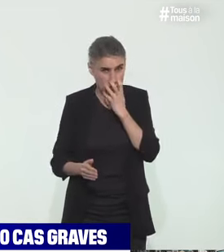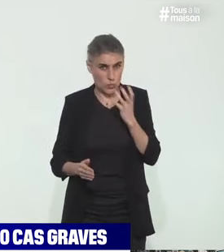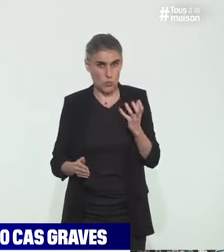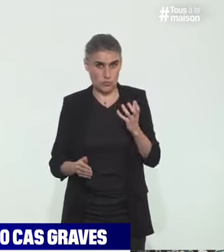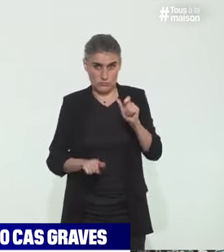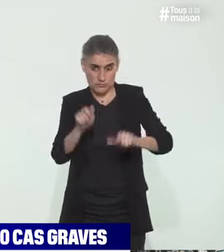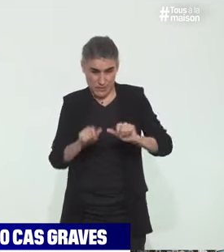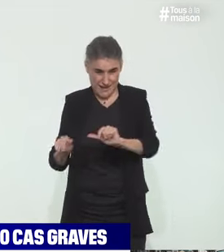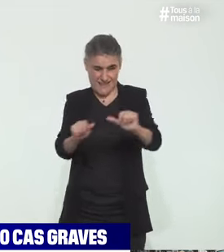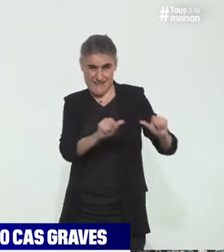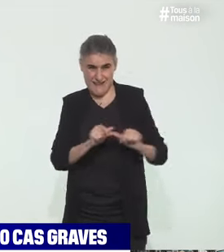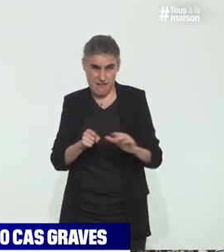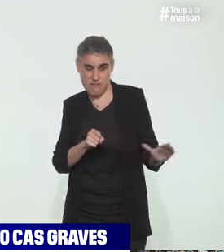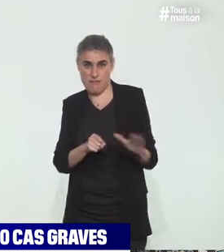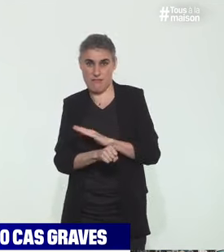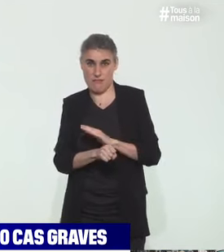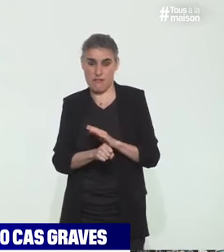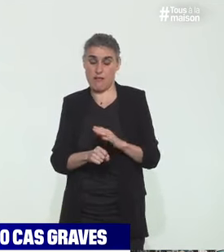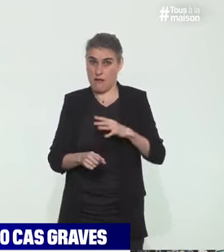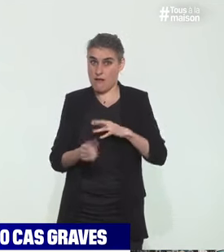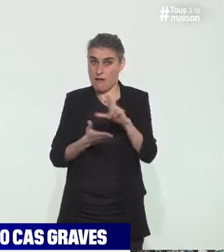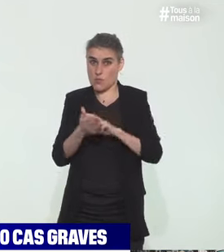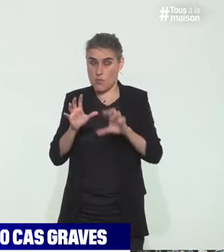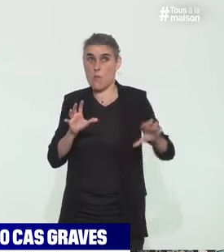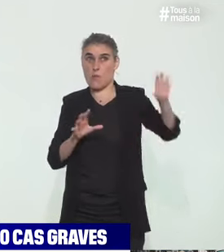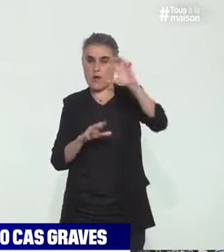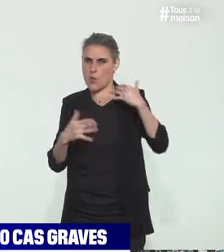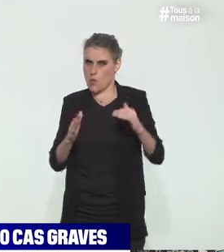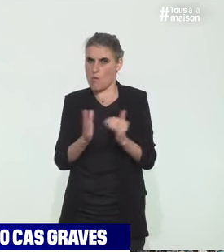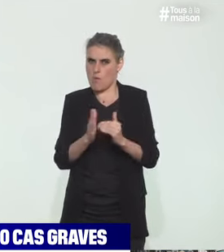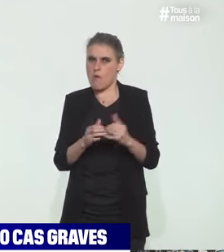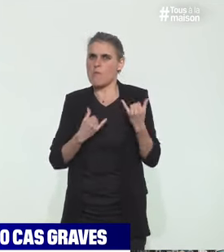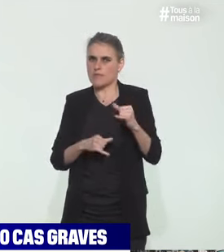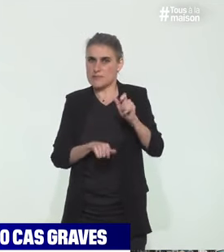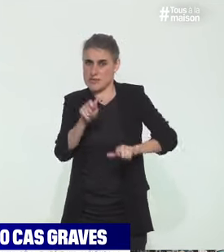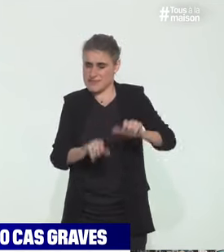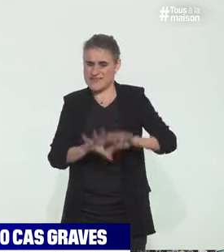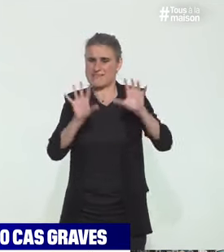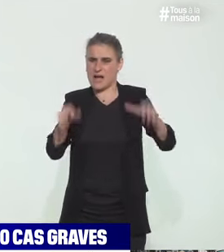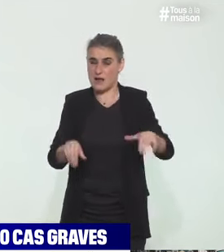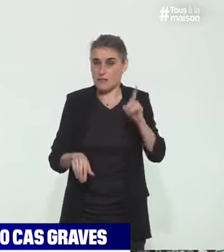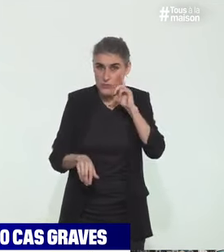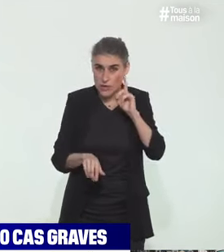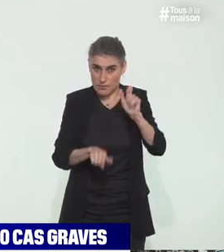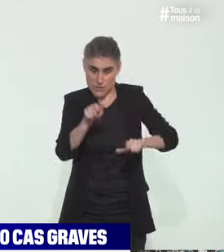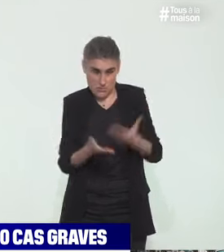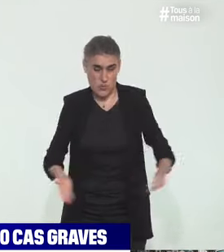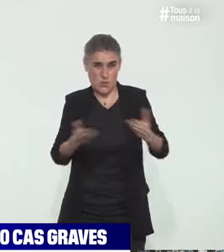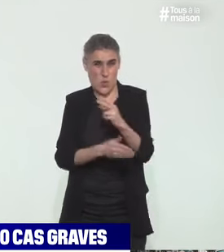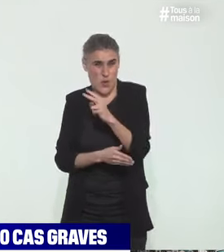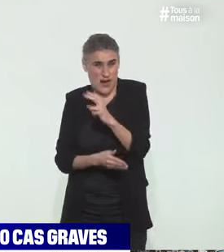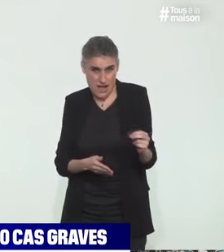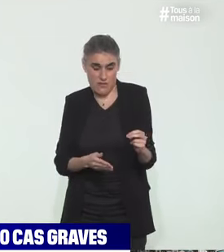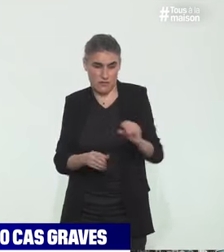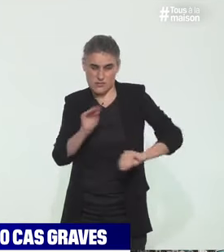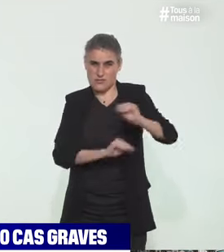de l'épidémie en cours, restent dans certains territoires très importantes, compte tenu de l'afflux majeur de patients graves dans les